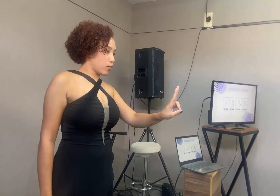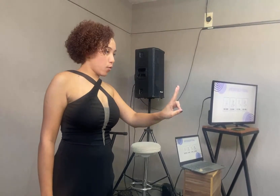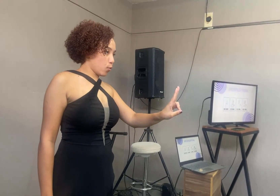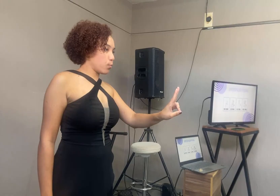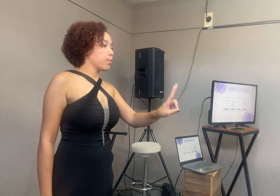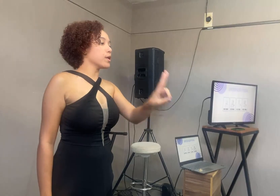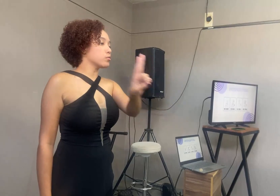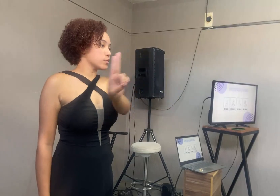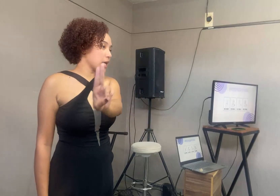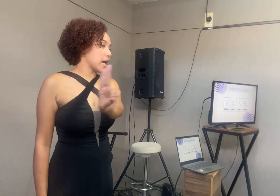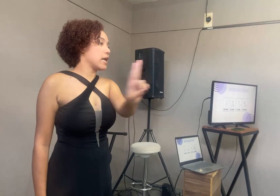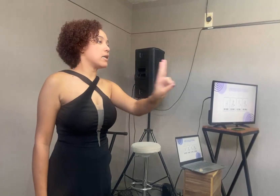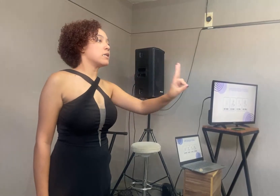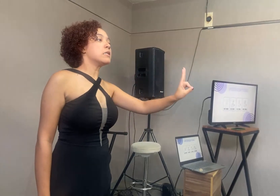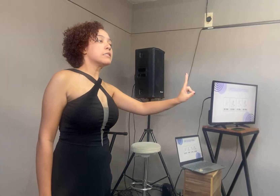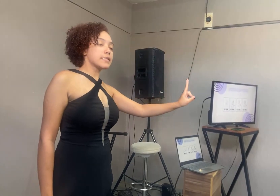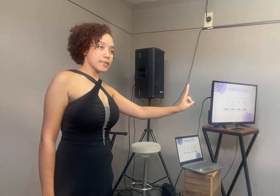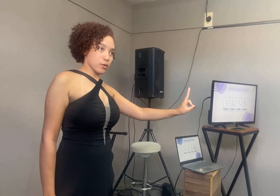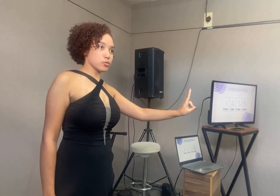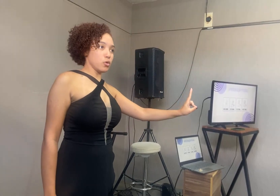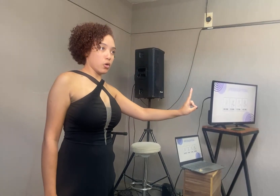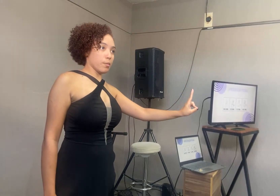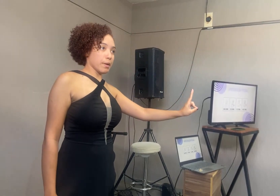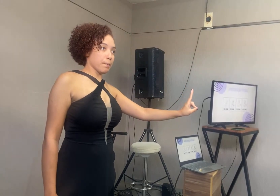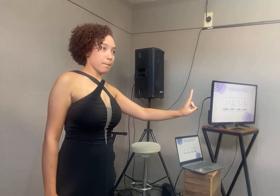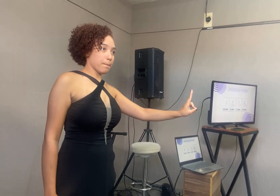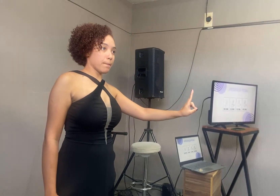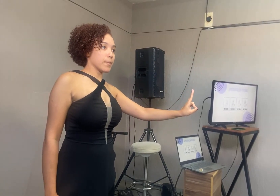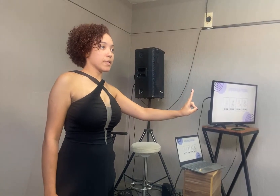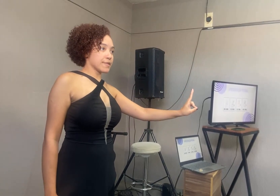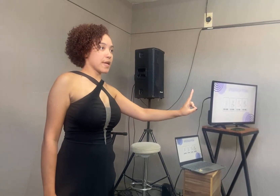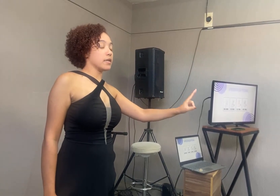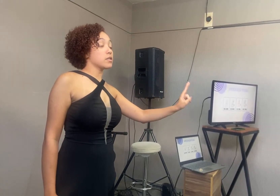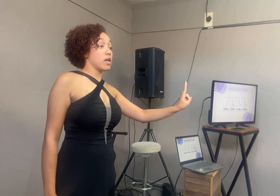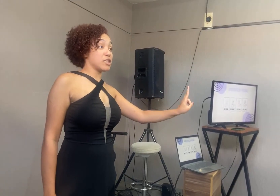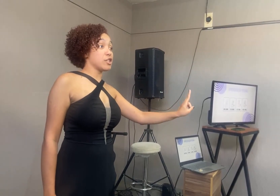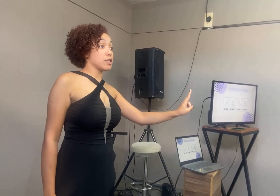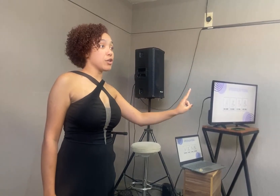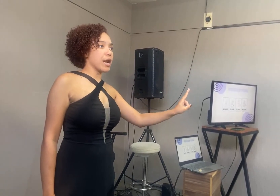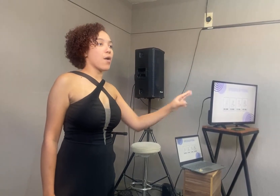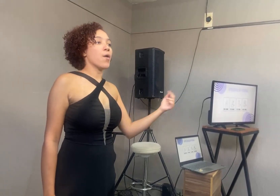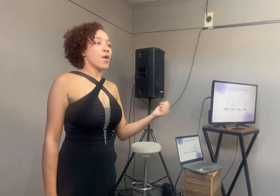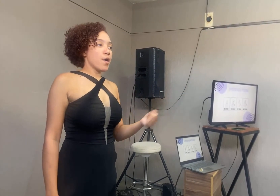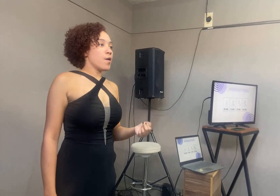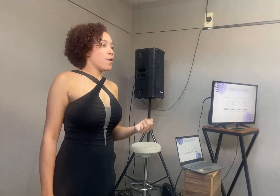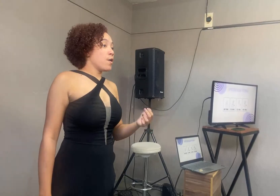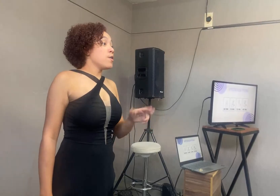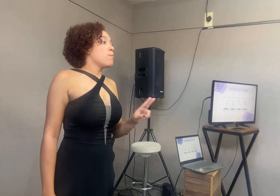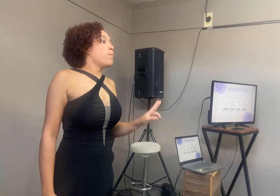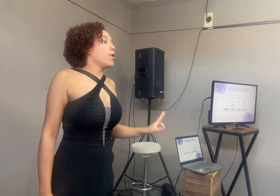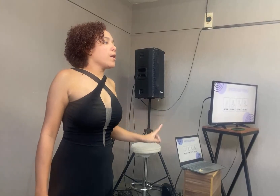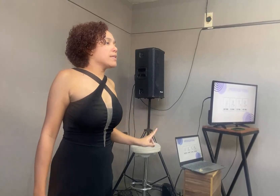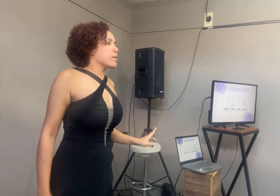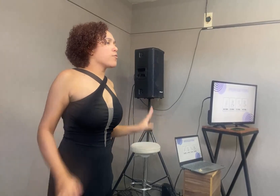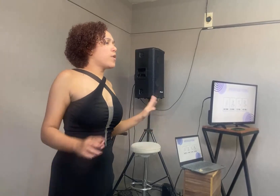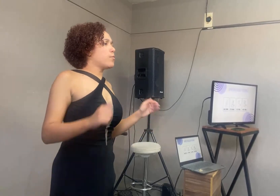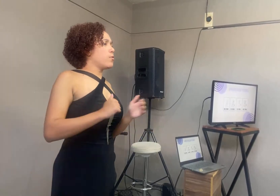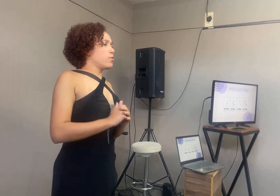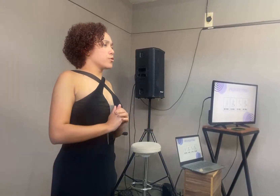vou perguntar, seu nome, certo? Então ele é direcional. Por exemplo, vamos